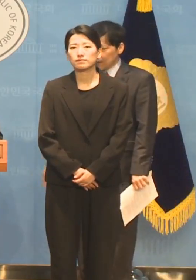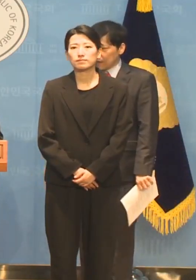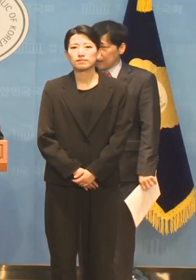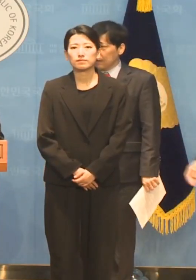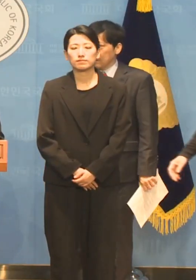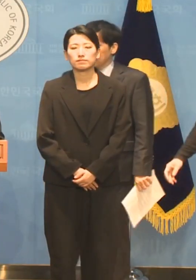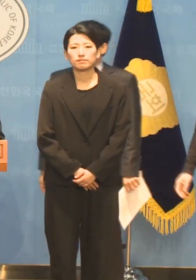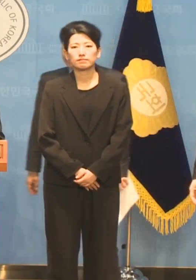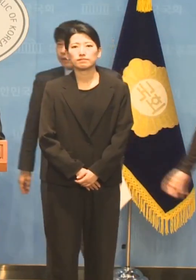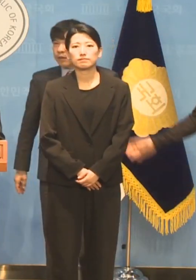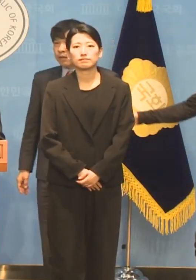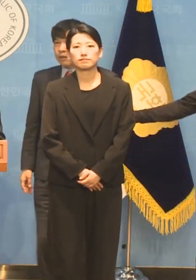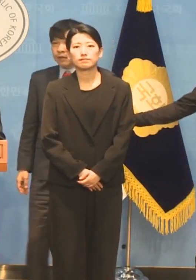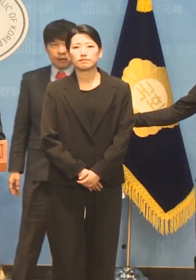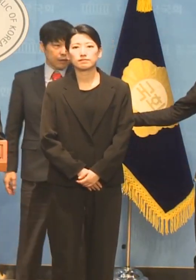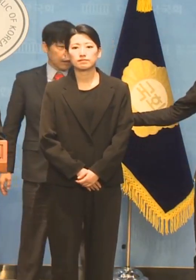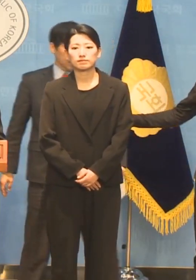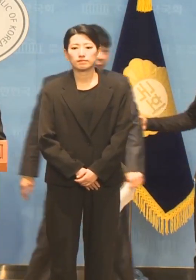예.